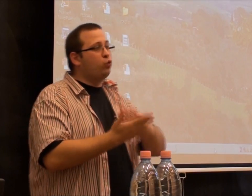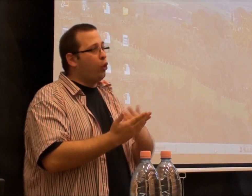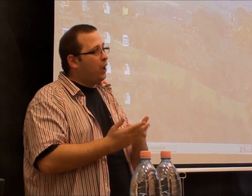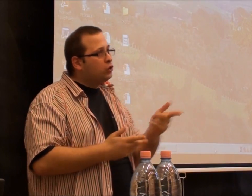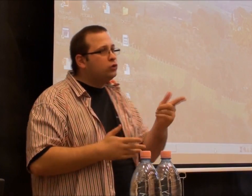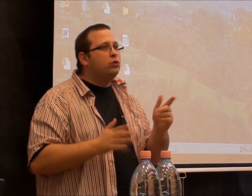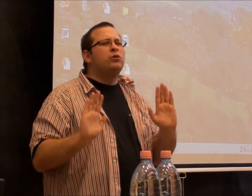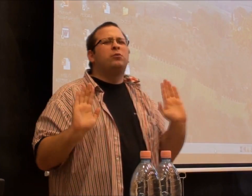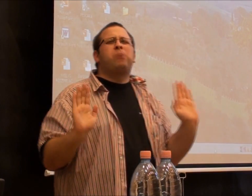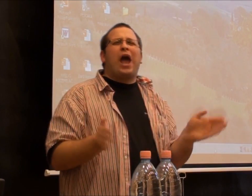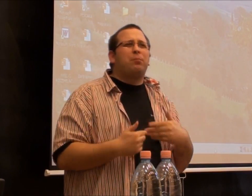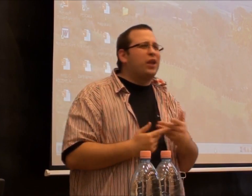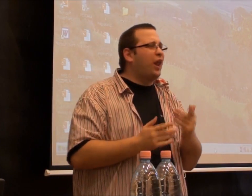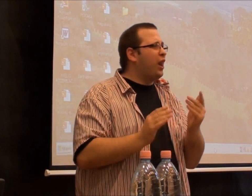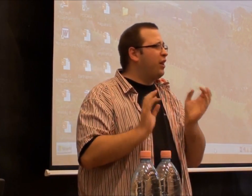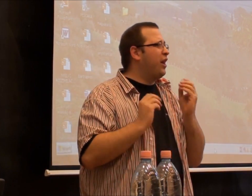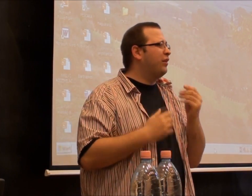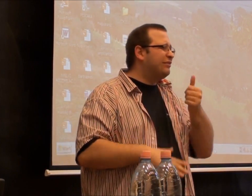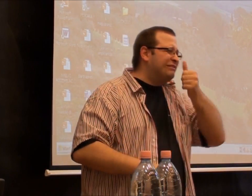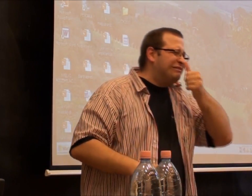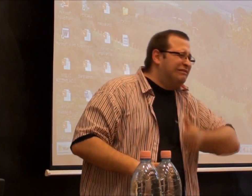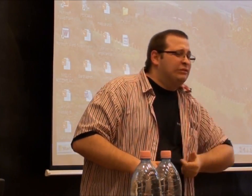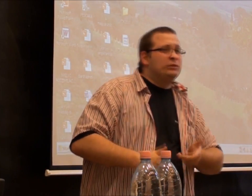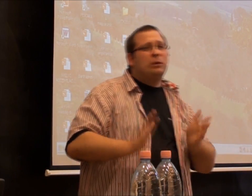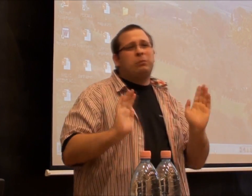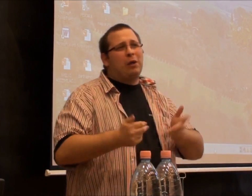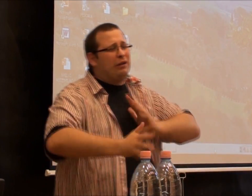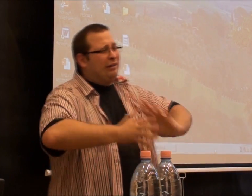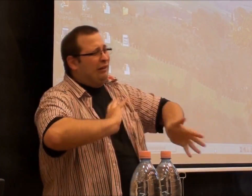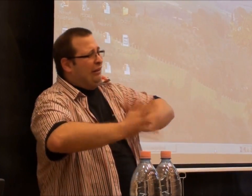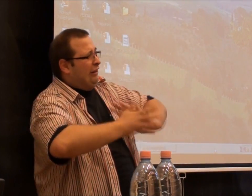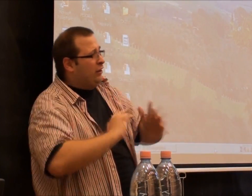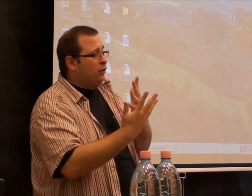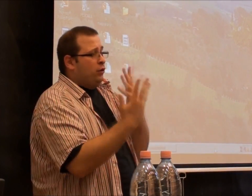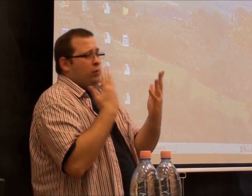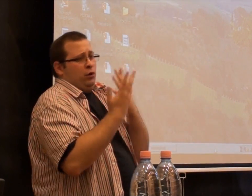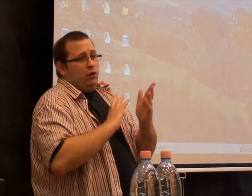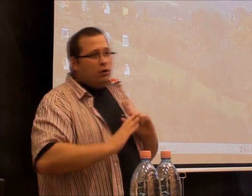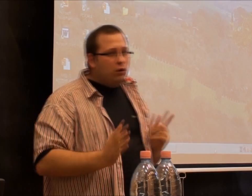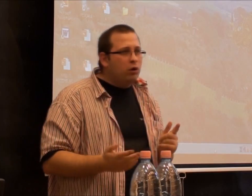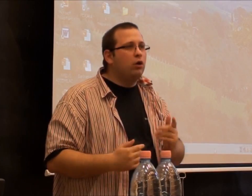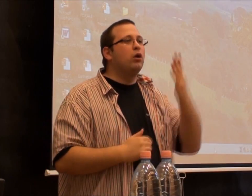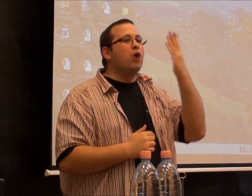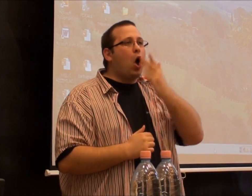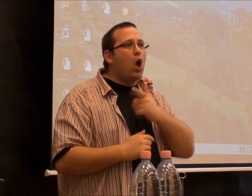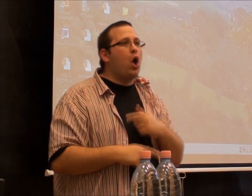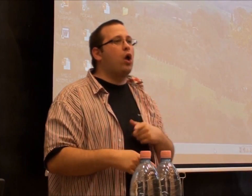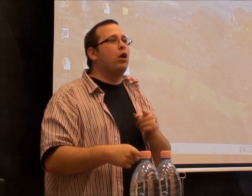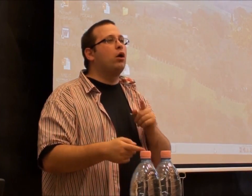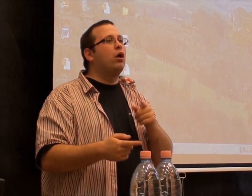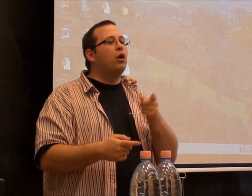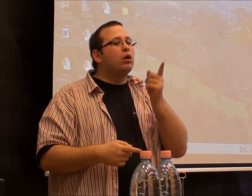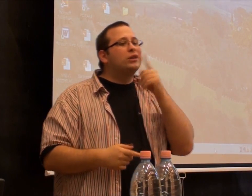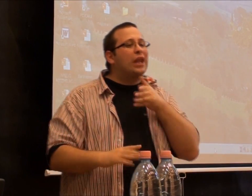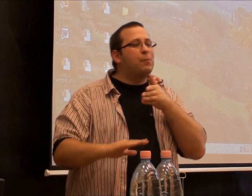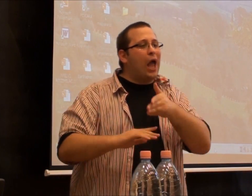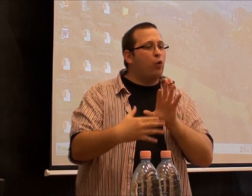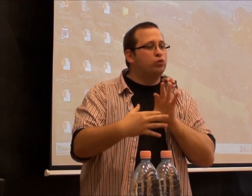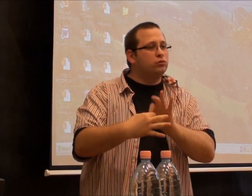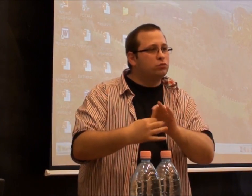átmenni. Tehát mert maga a tolmács bármennyire is tudja, bármennyire is kiváló a vizualitása, hogyha a